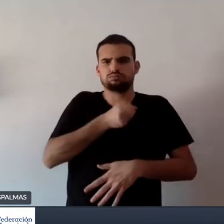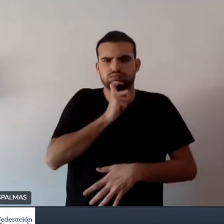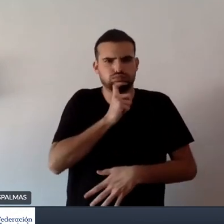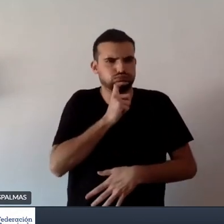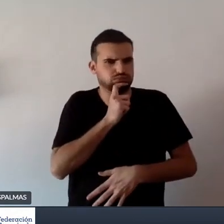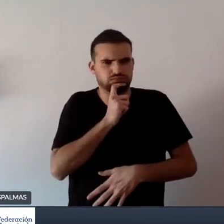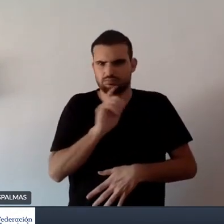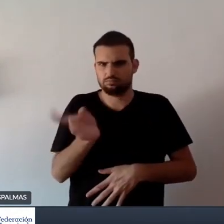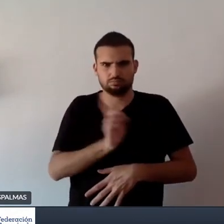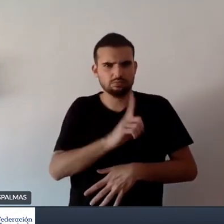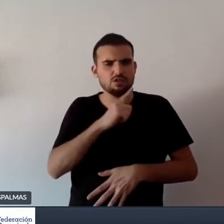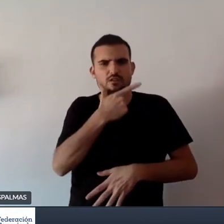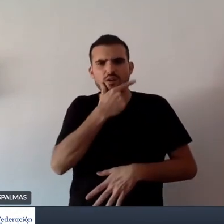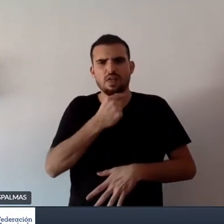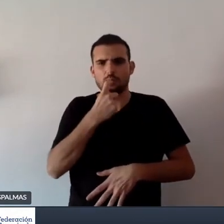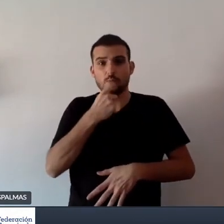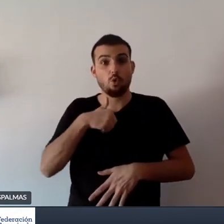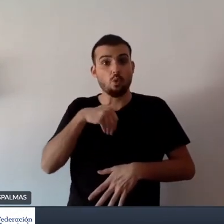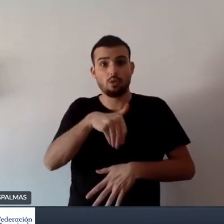¿no?